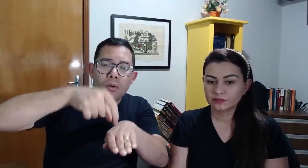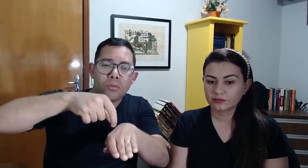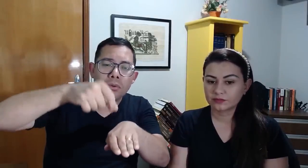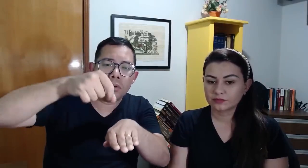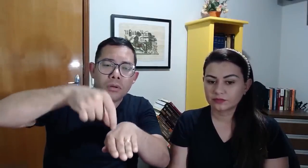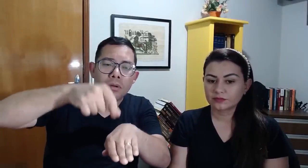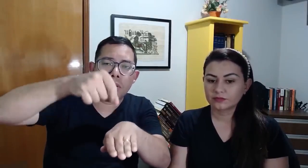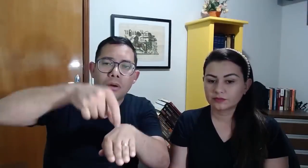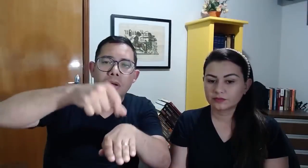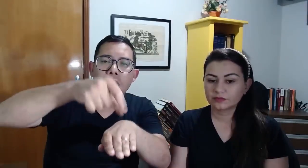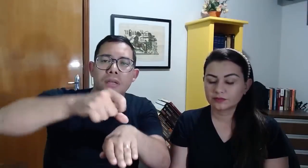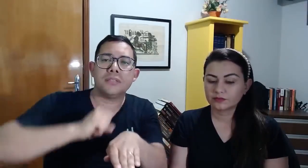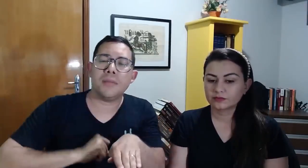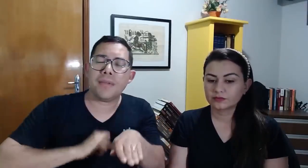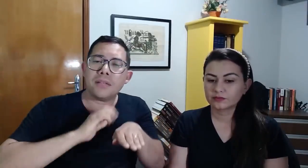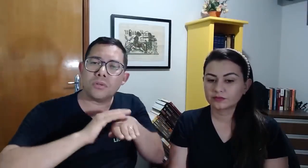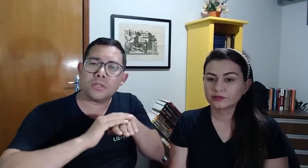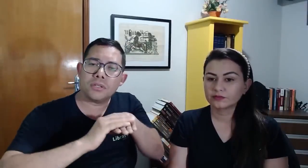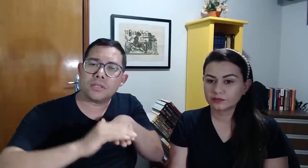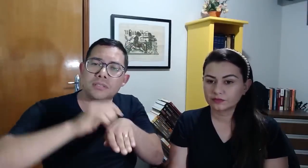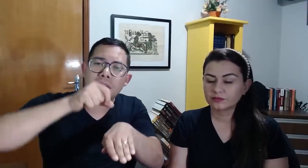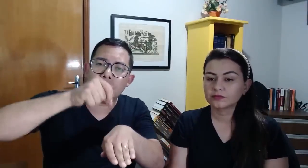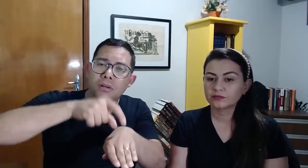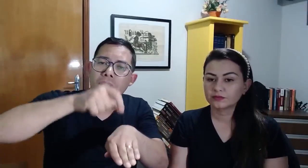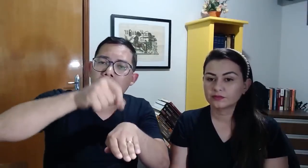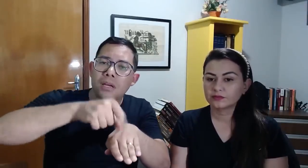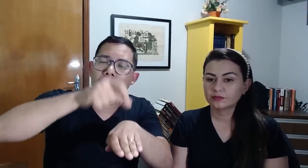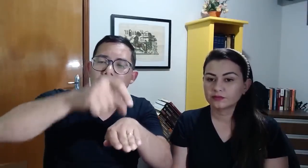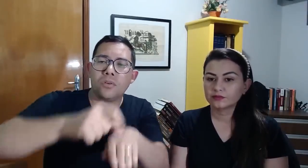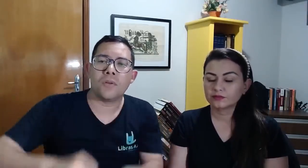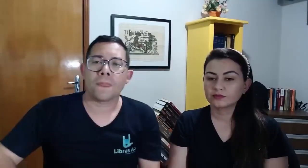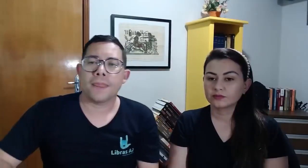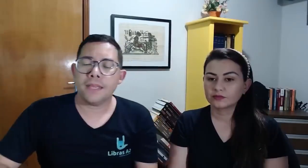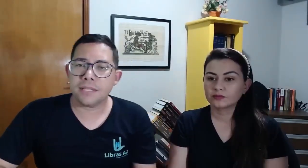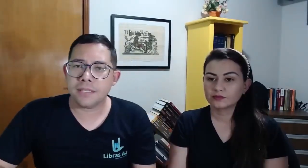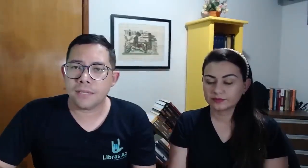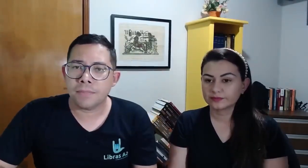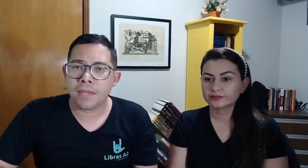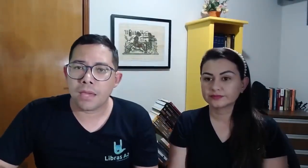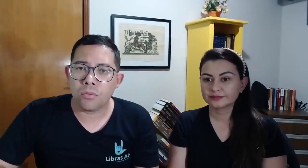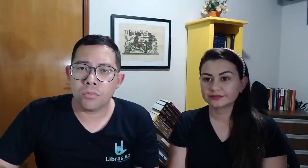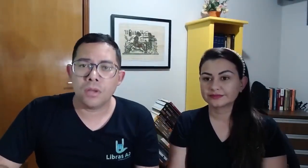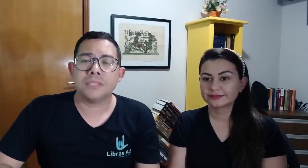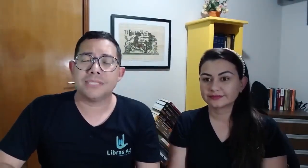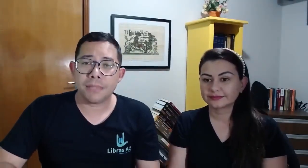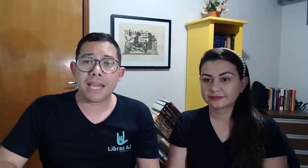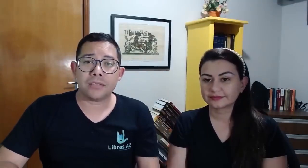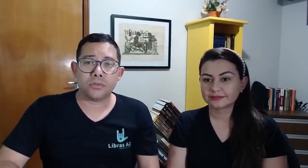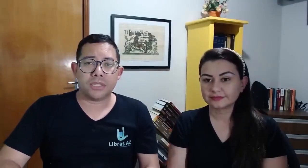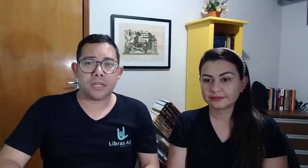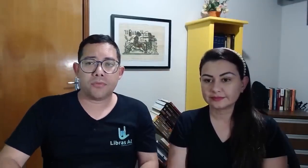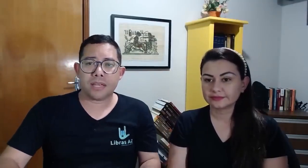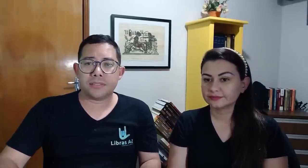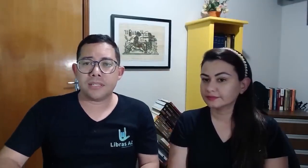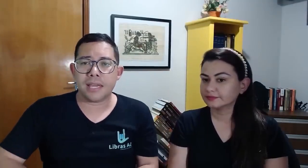um, ó, semeador. Tá certo, ó? Ela falou, esse aqui é um semeador, né? Foi essa a ideia